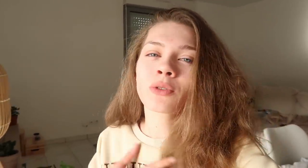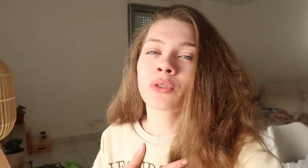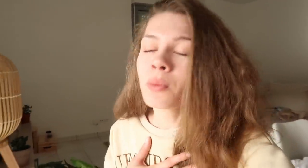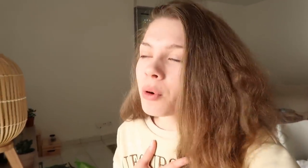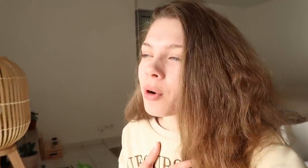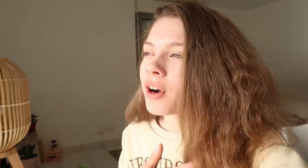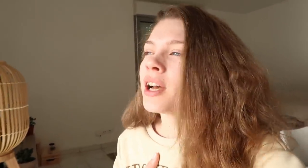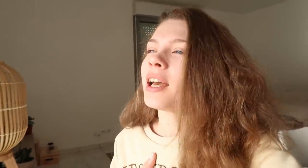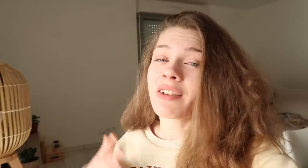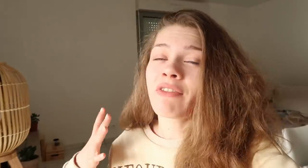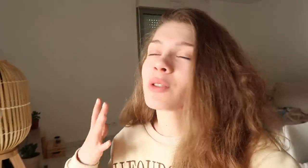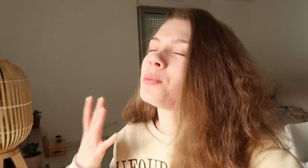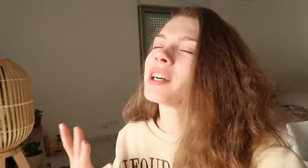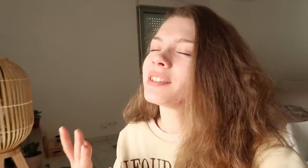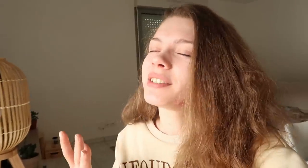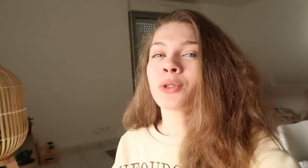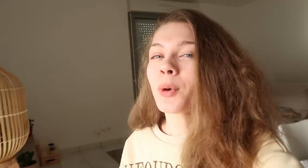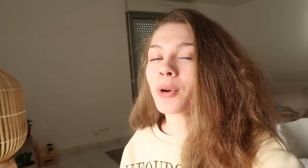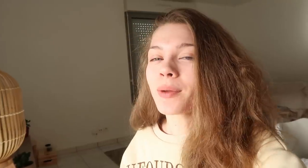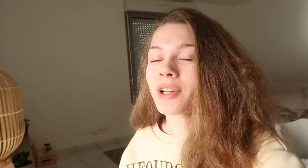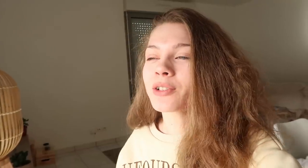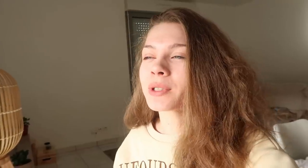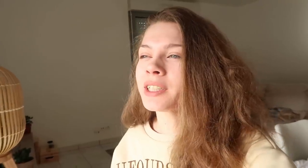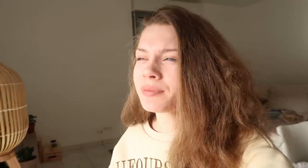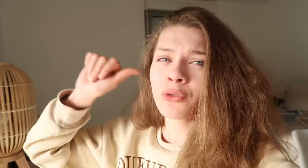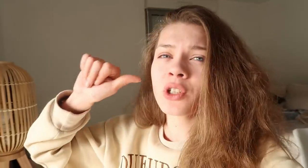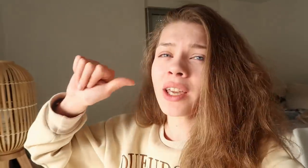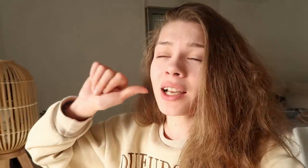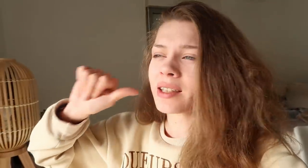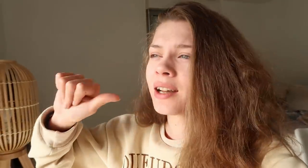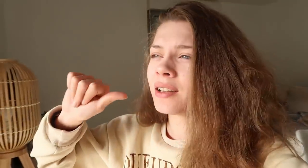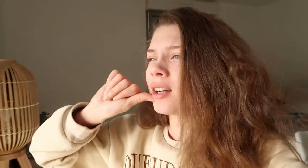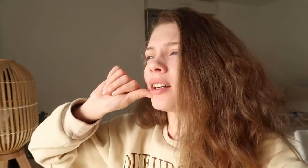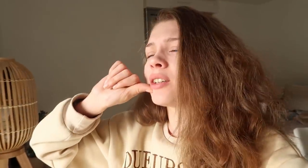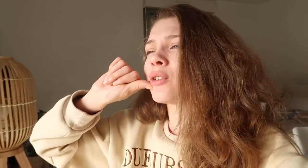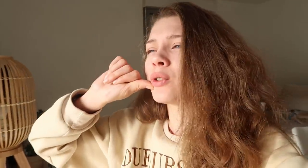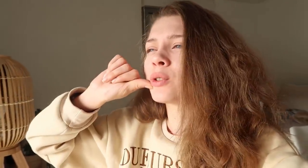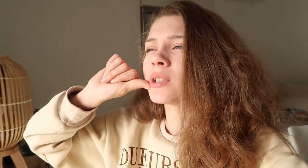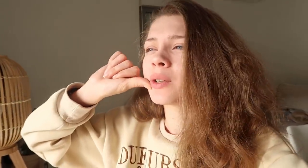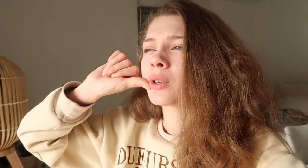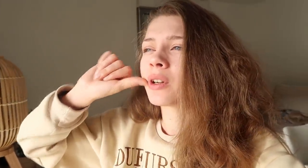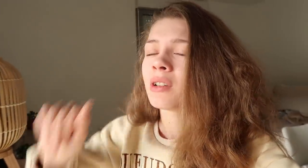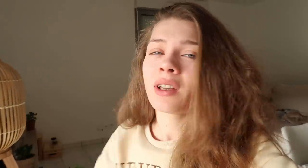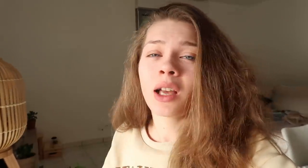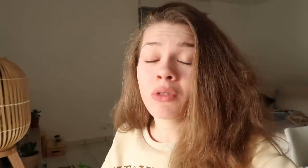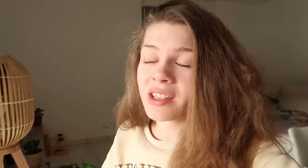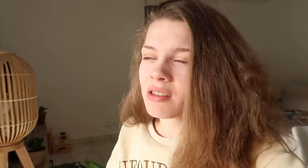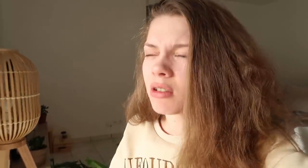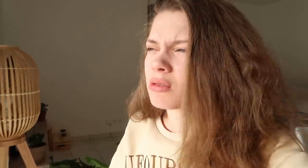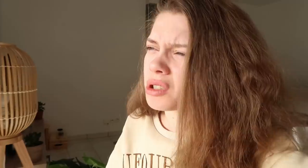du temps pour moi et ça va me faire du bien. Du coup, pour le programme de la journée, il faut que j'aille à la salle. Sauf que le truc, c'est que... elle ouvre à 16h, donc je suis